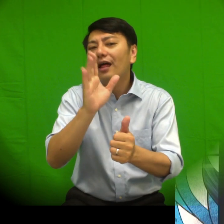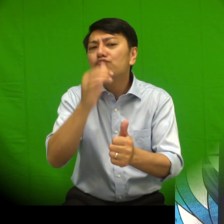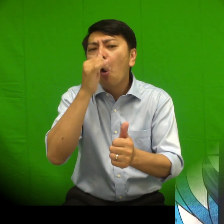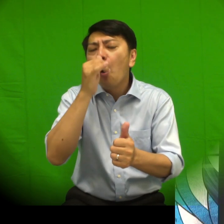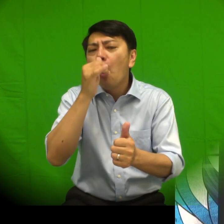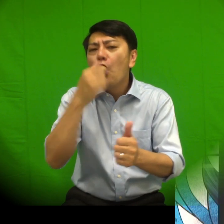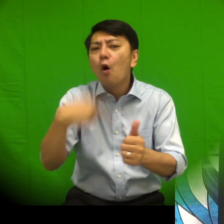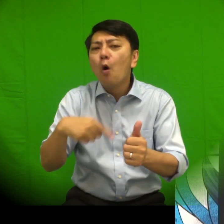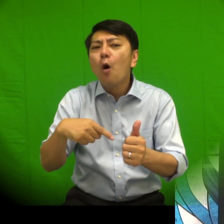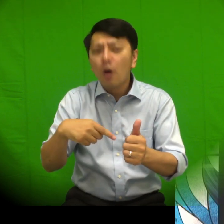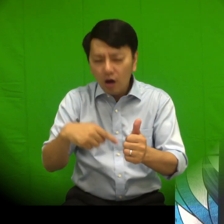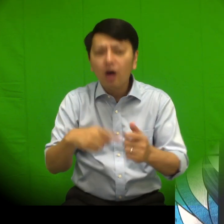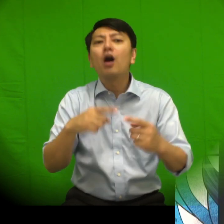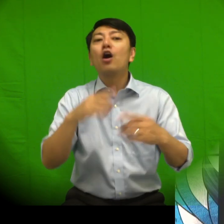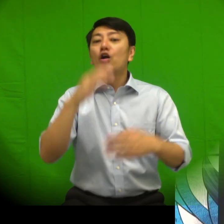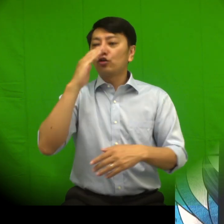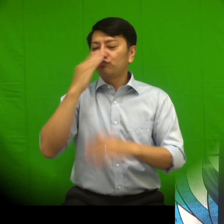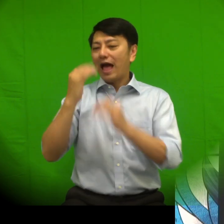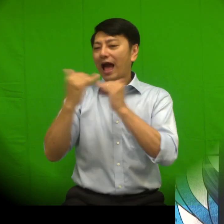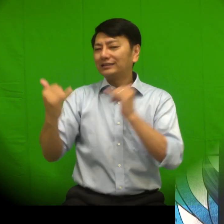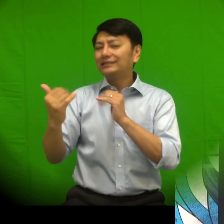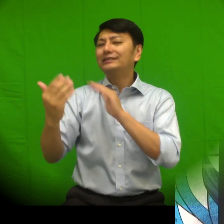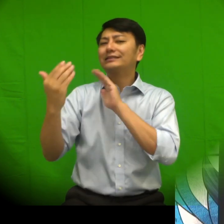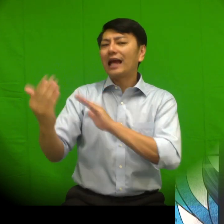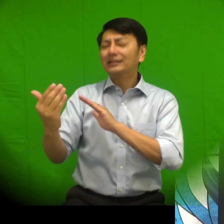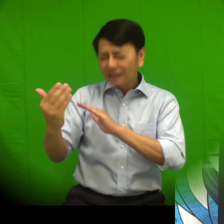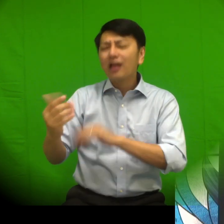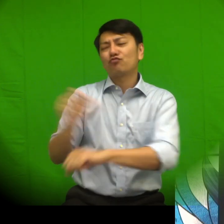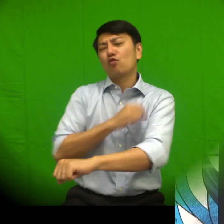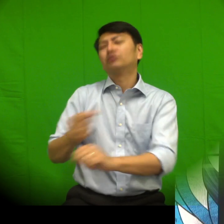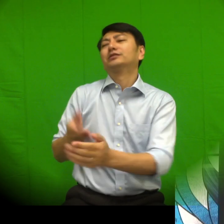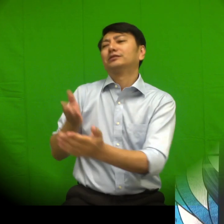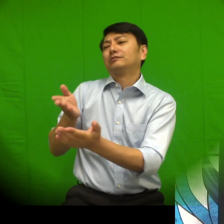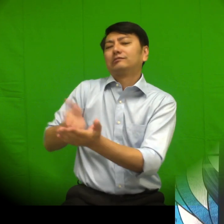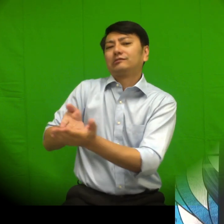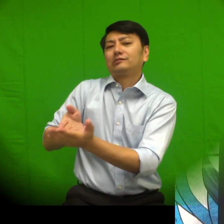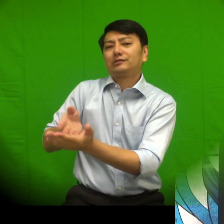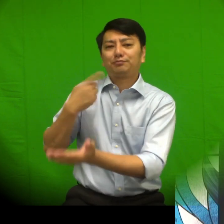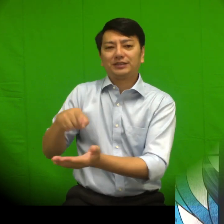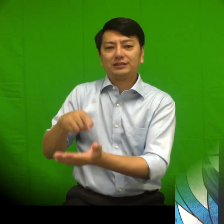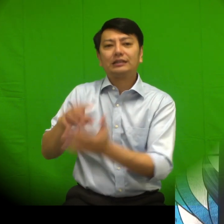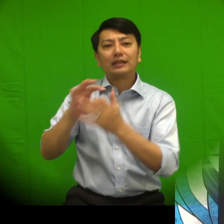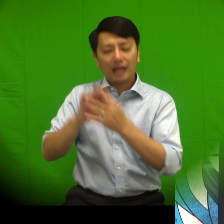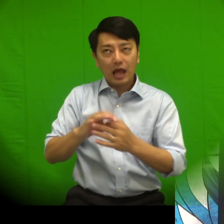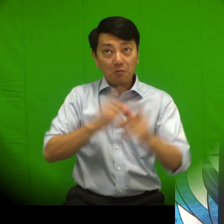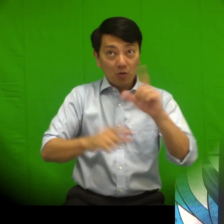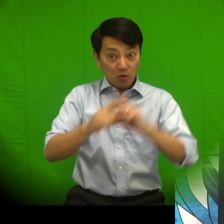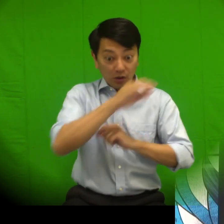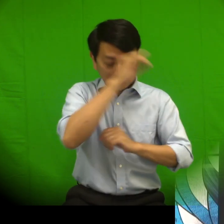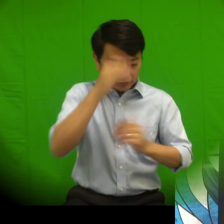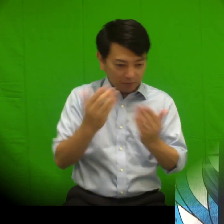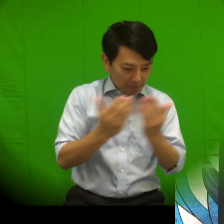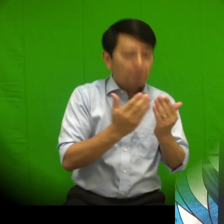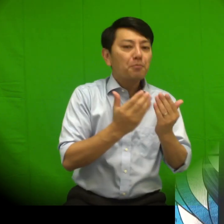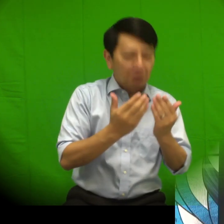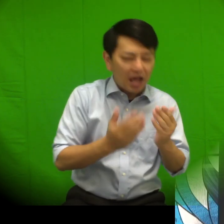ユダヤ人を対象に書かれた書だからですですからもう少し知識が済んでからマタイの福音書を読むといいか